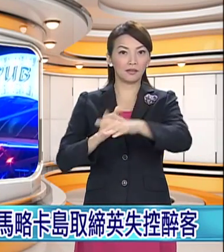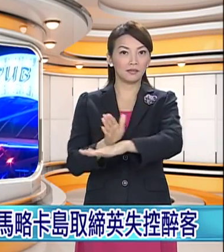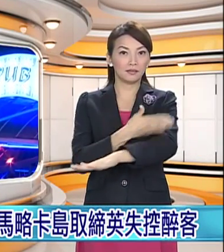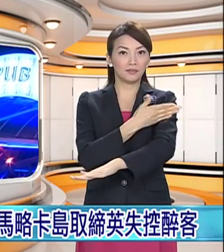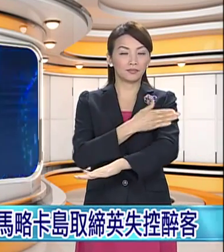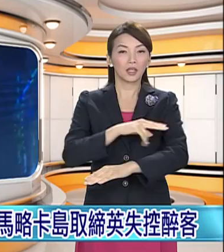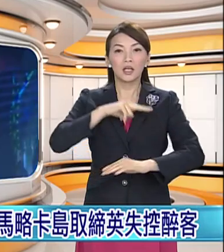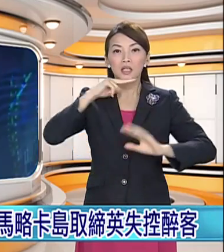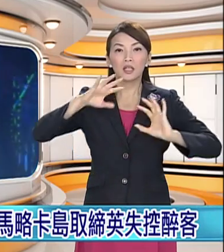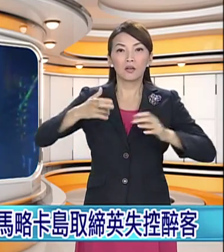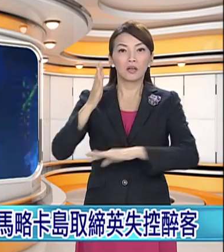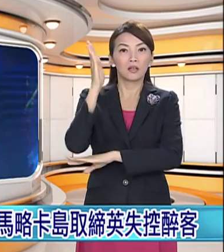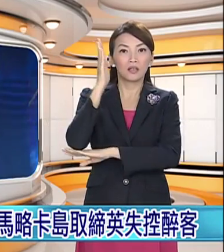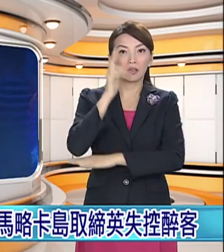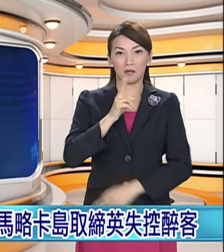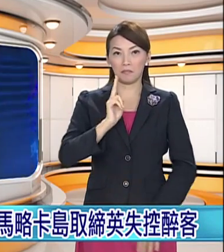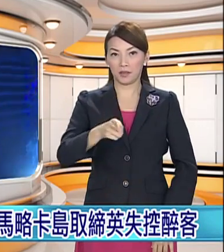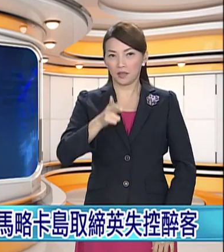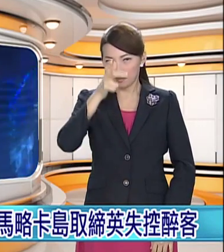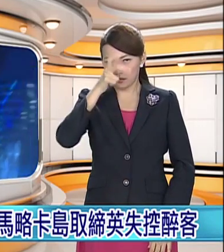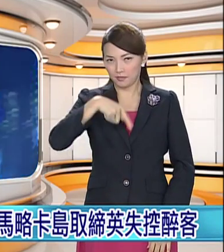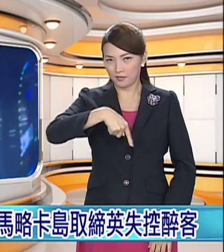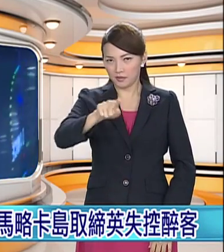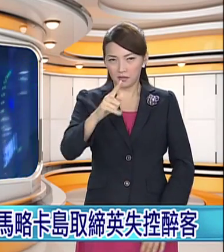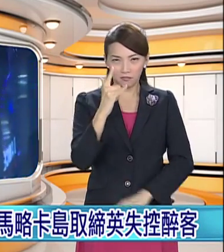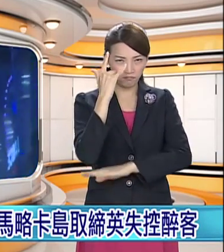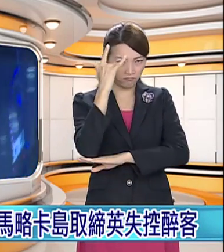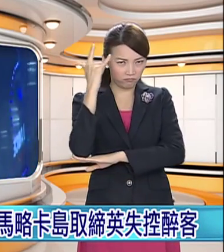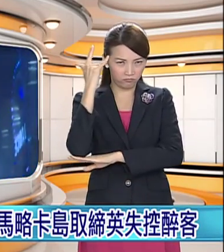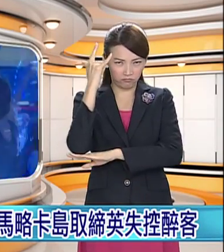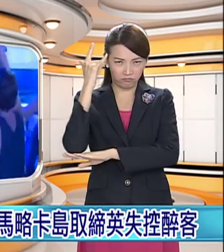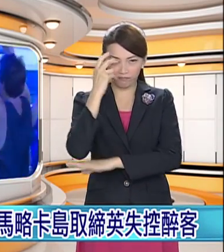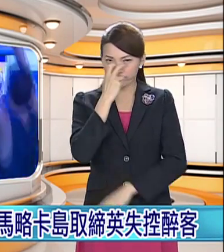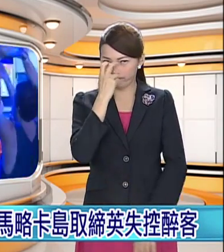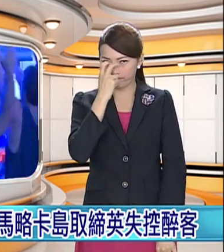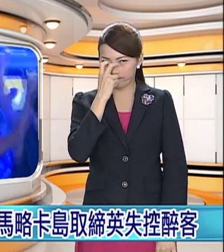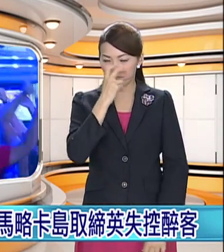了英国的援警到当地来驻守。